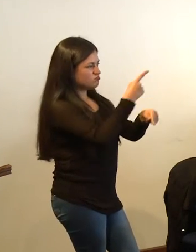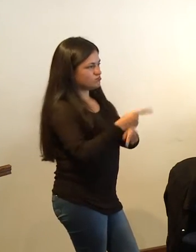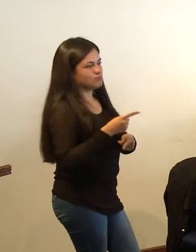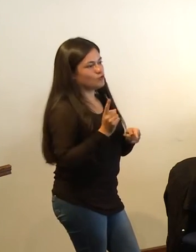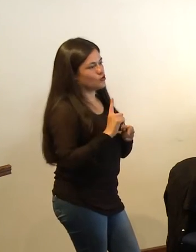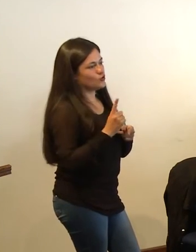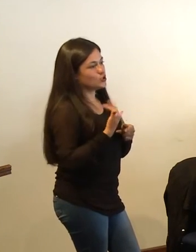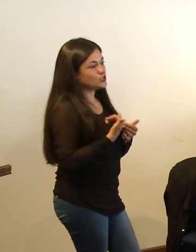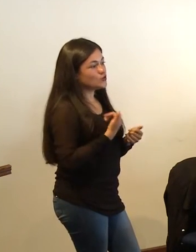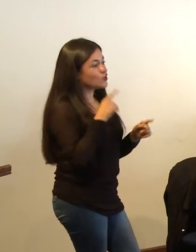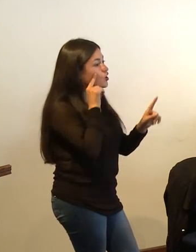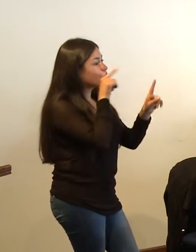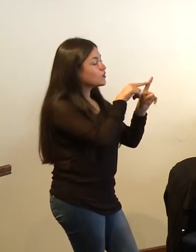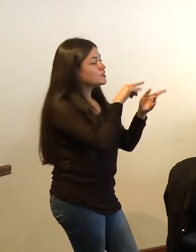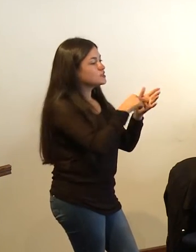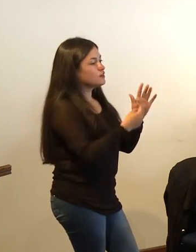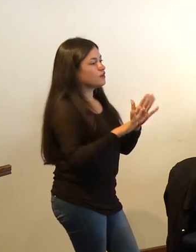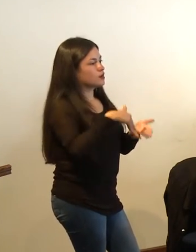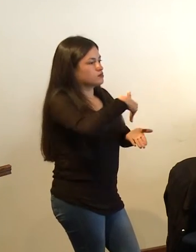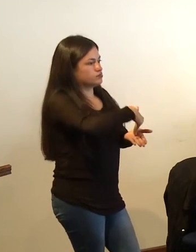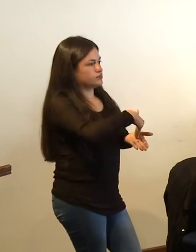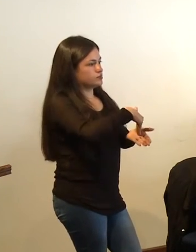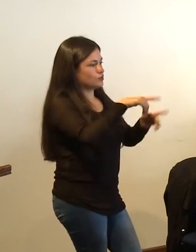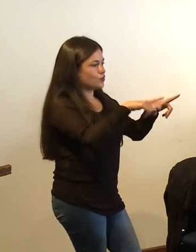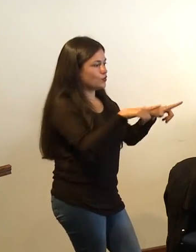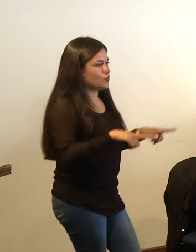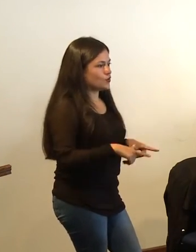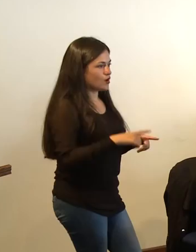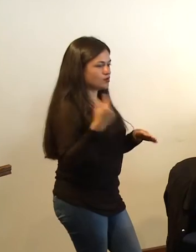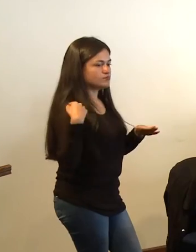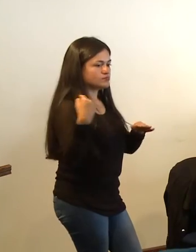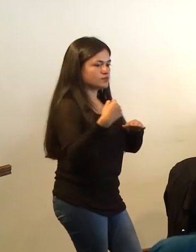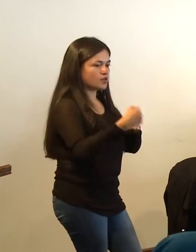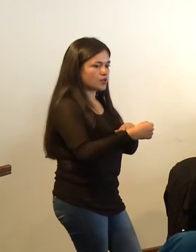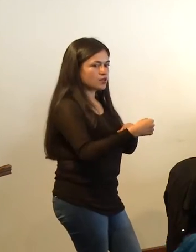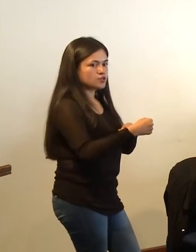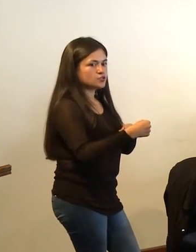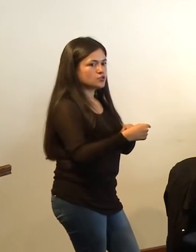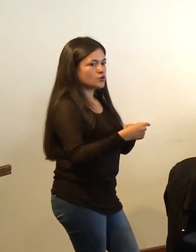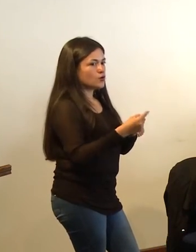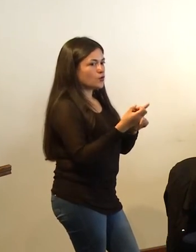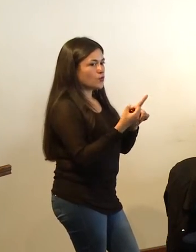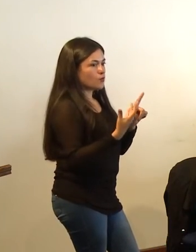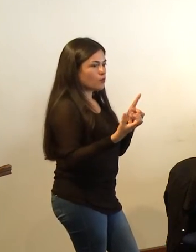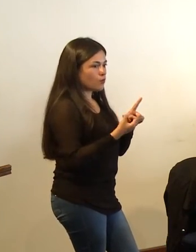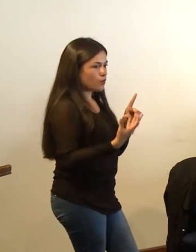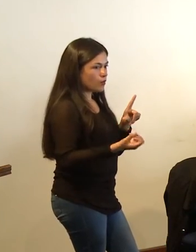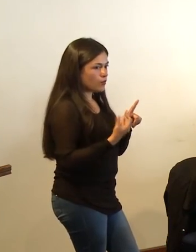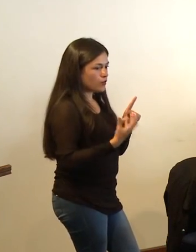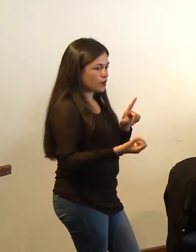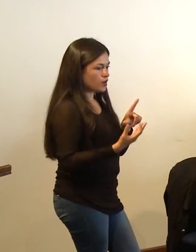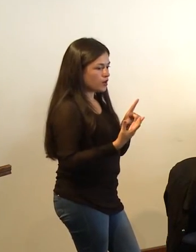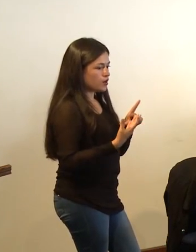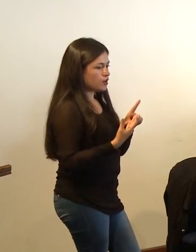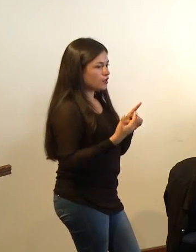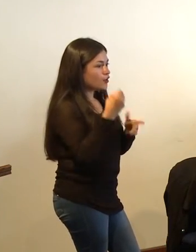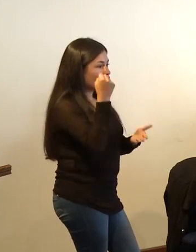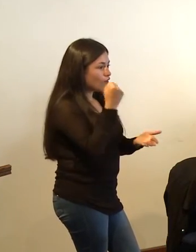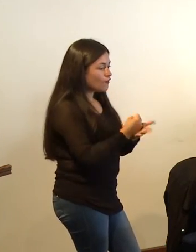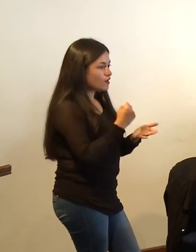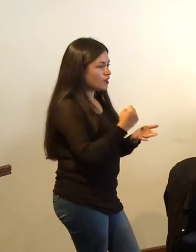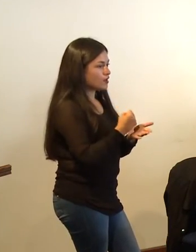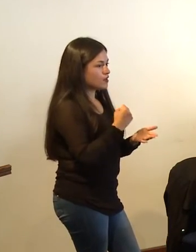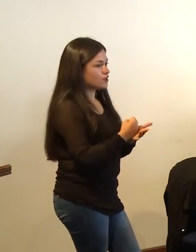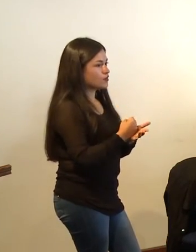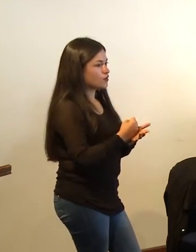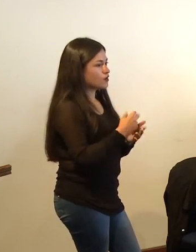es pararnos en el lugar de una tradición de la educación popular en donde necesariamente tenemos, dice la